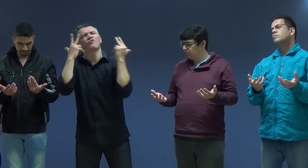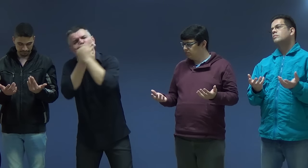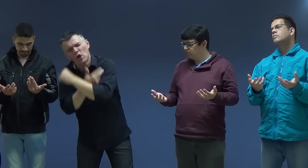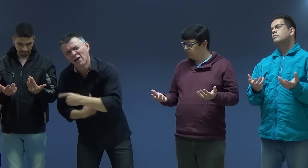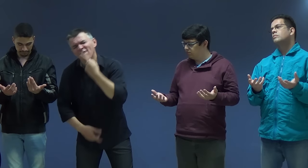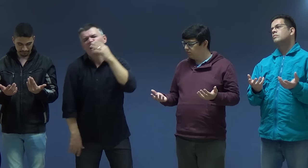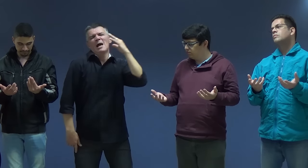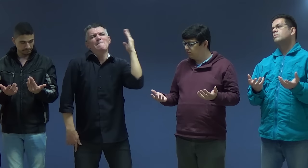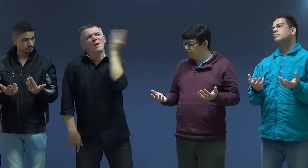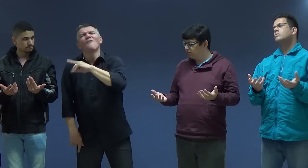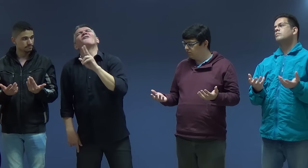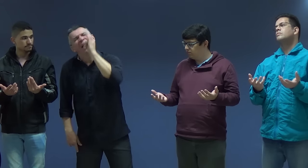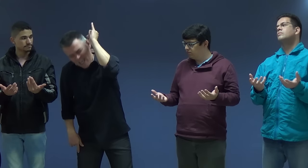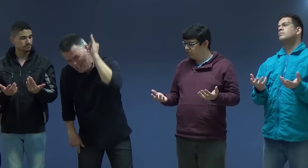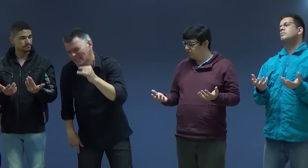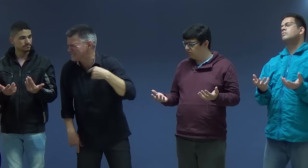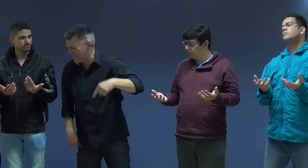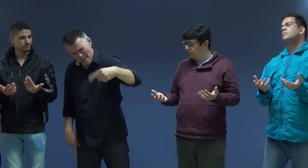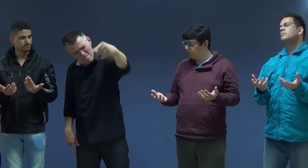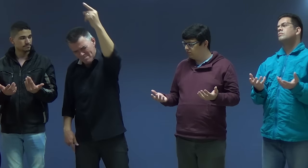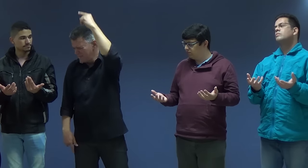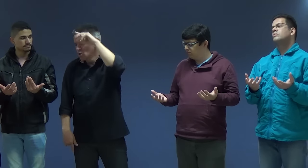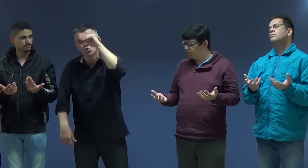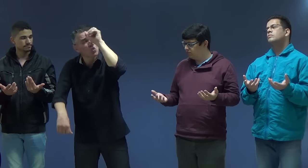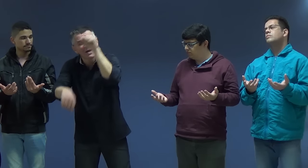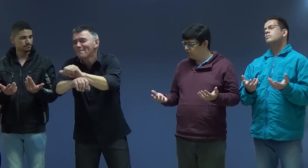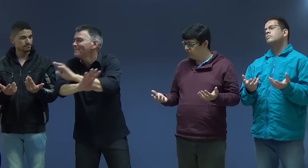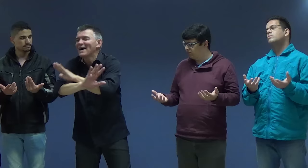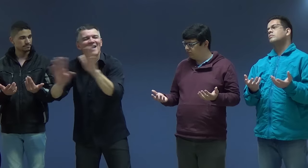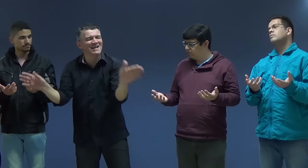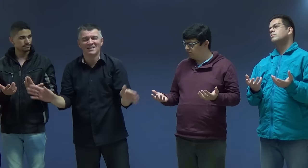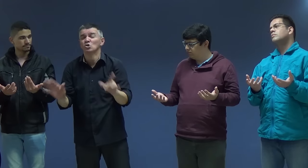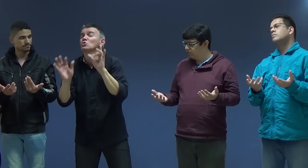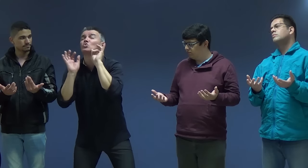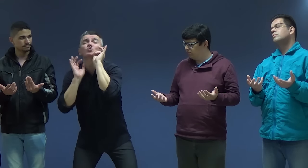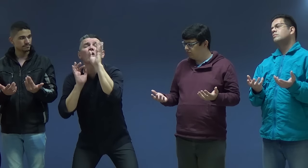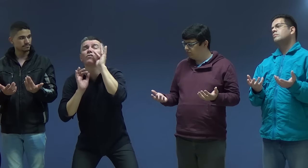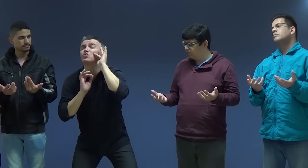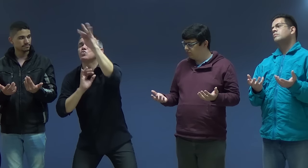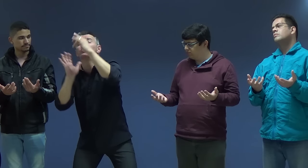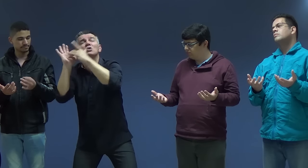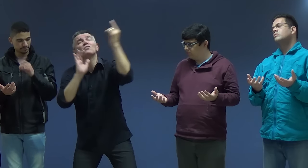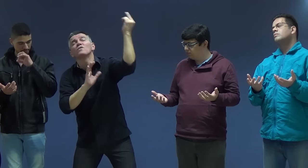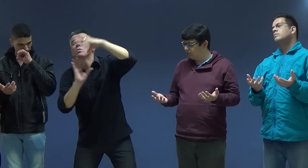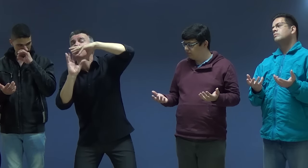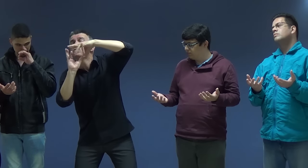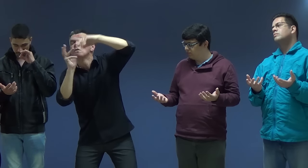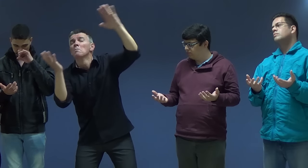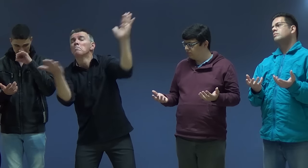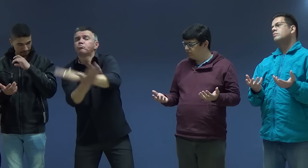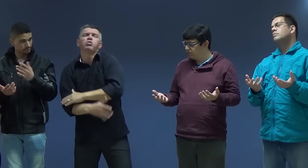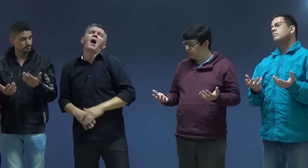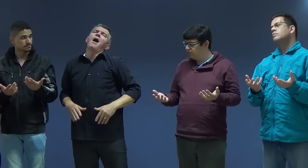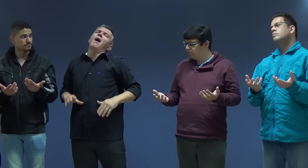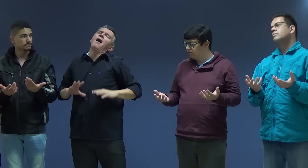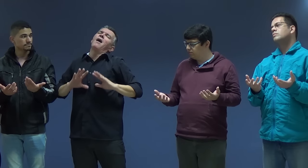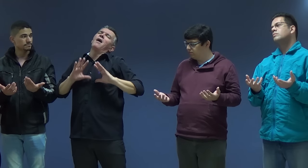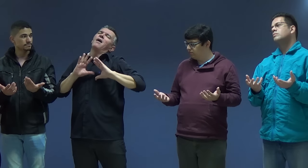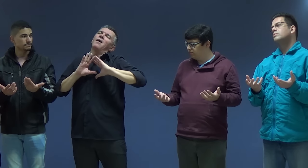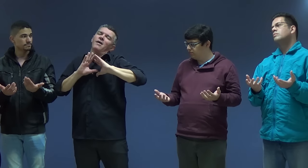falarem fofoca contra mim, eu sei que isso vai acontecer, isso não para nunca. Mas quando o Senhor vier, isso